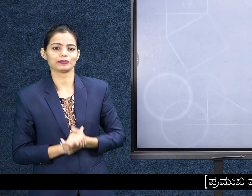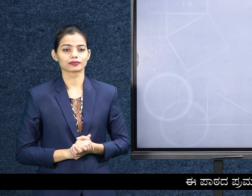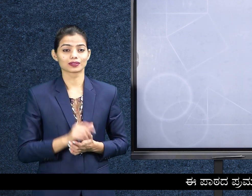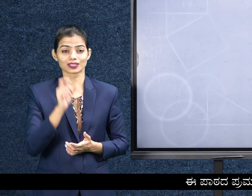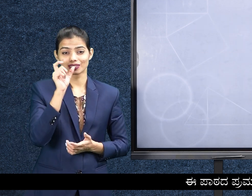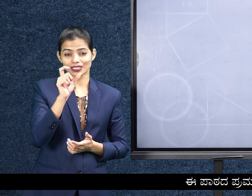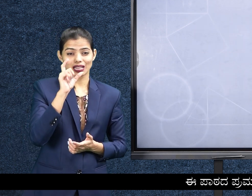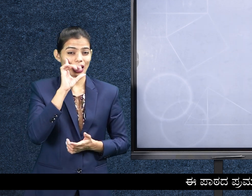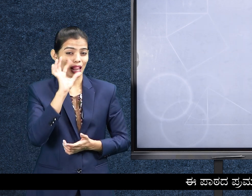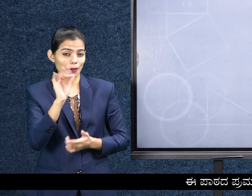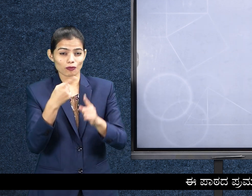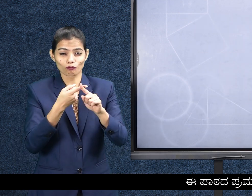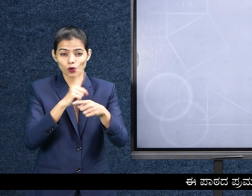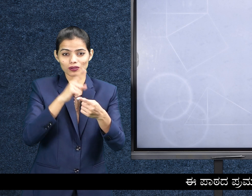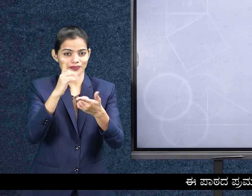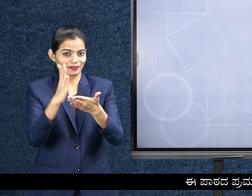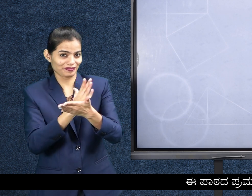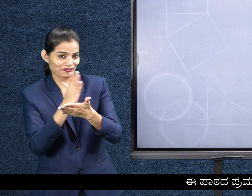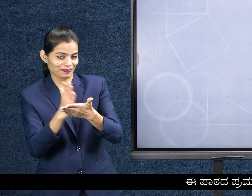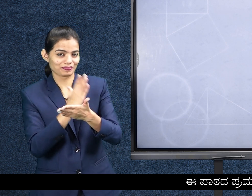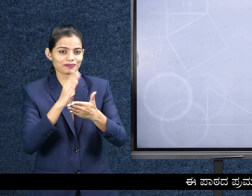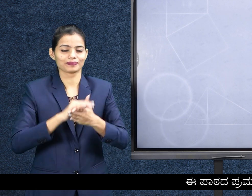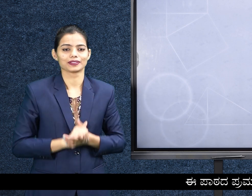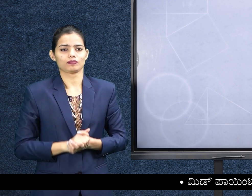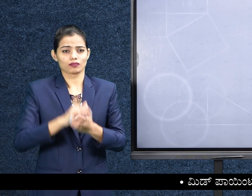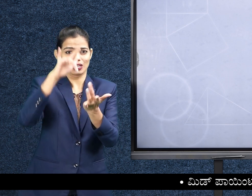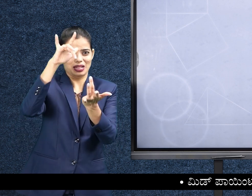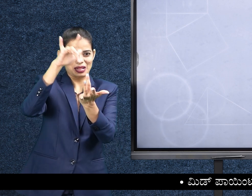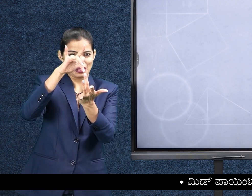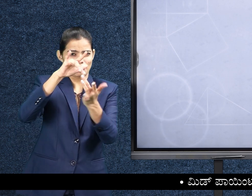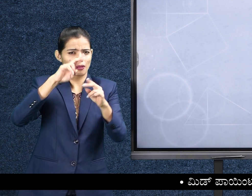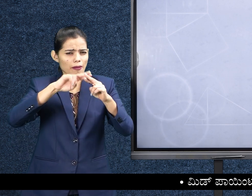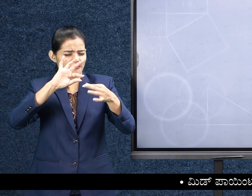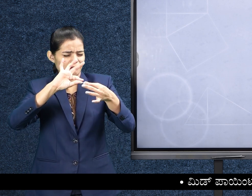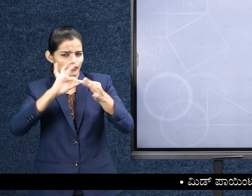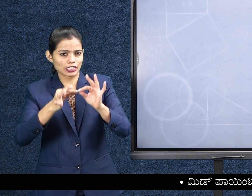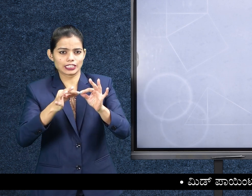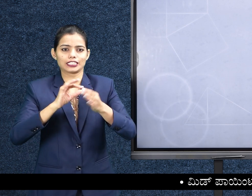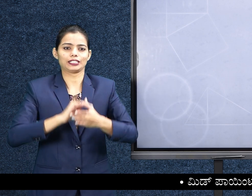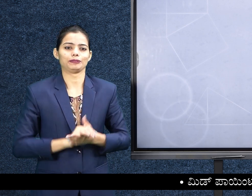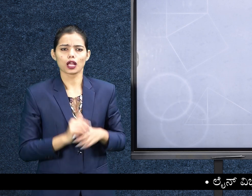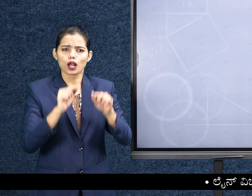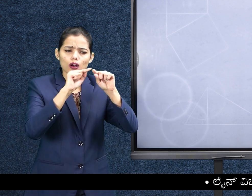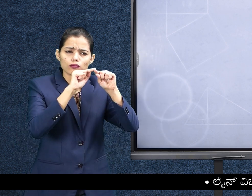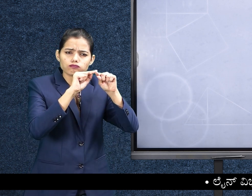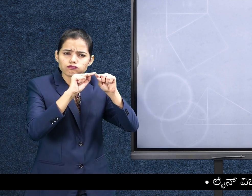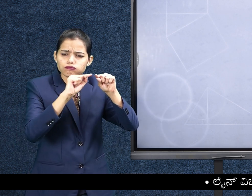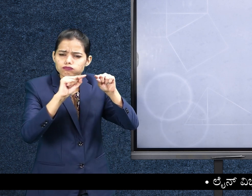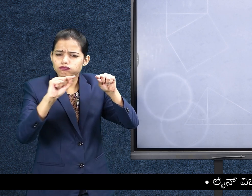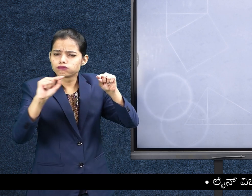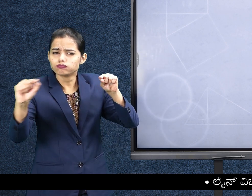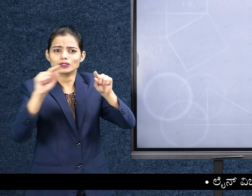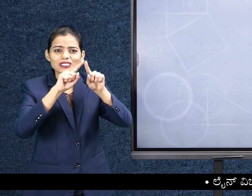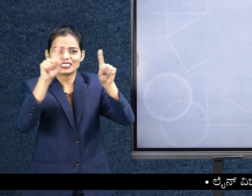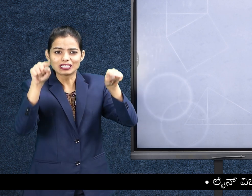ಈ ಪಾಠದ ಪ್ರಮುಖ ಪದಗಳು: ಮಿಡ್ ಪಾಯಿಂಟ್ ಫಾರ್ಮುಲಾ, ಲೈನ್ ವಿಭಾಗಗಳು,